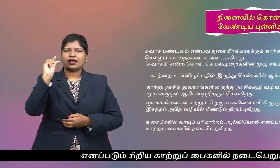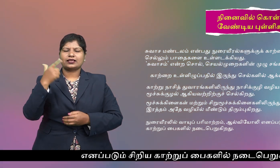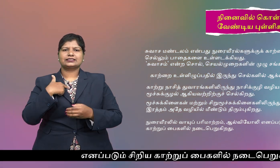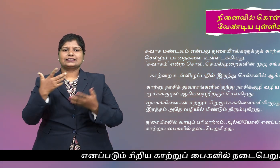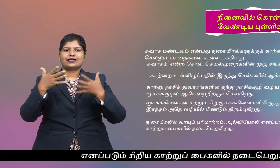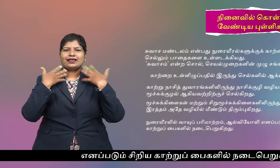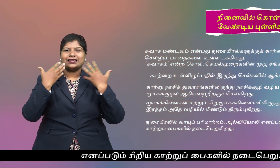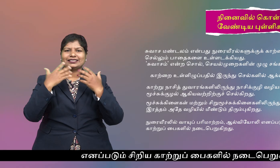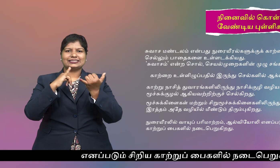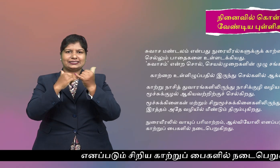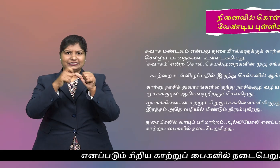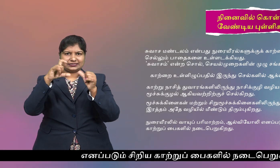நடைபெறுகிறது.